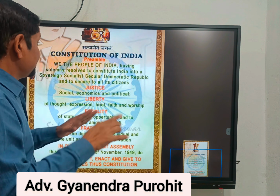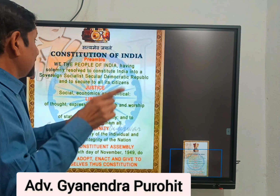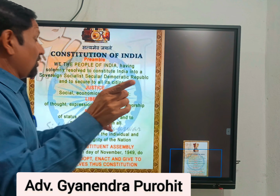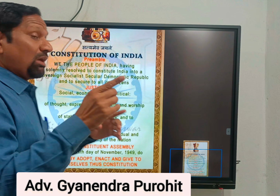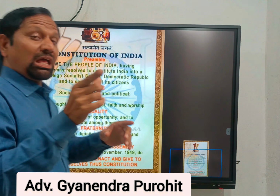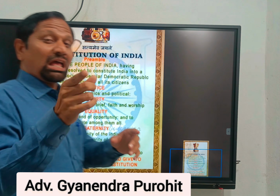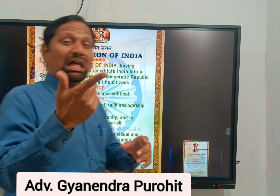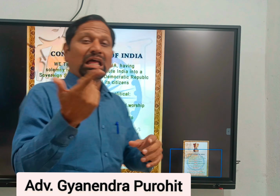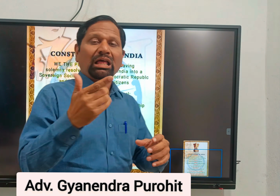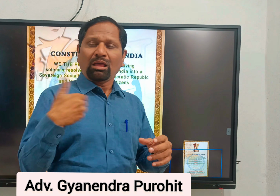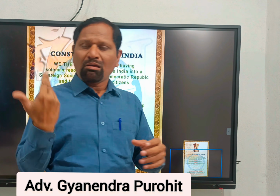को।